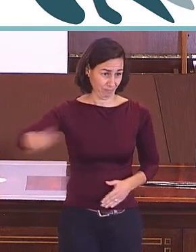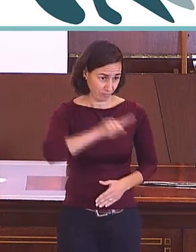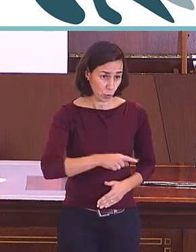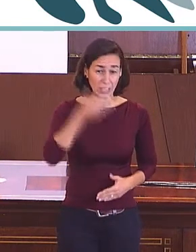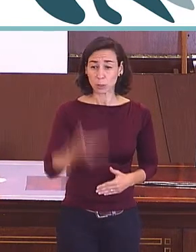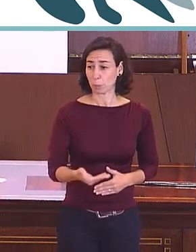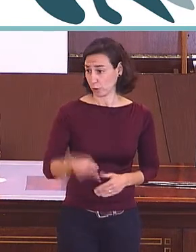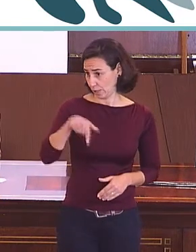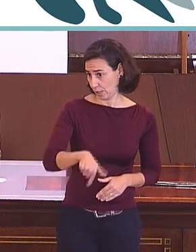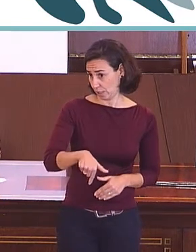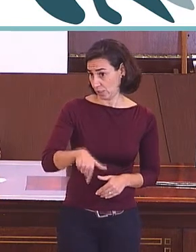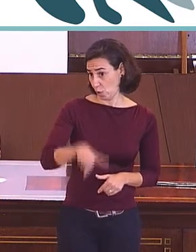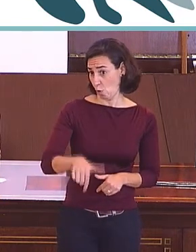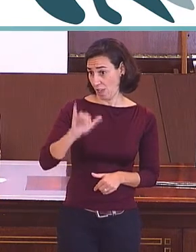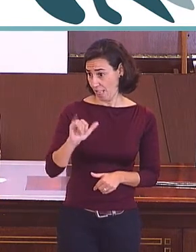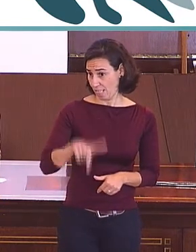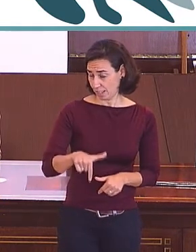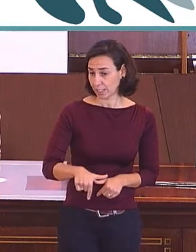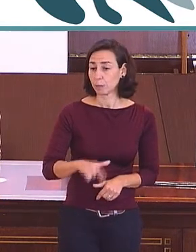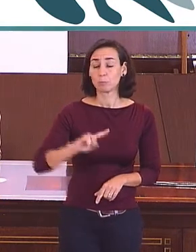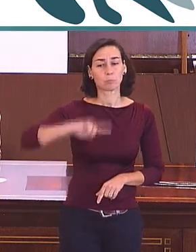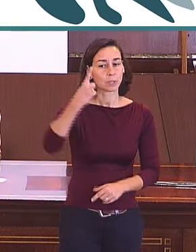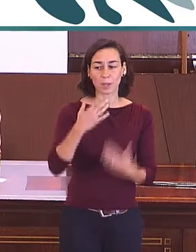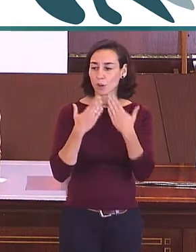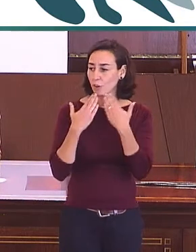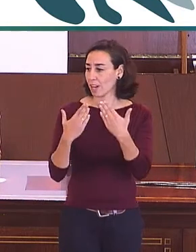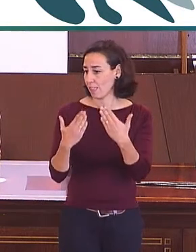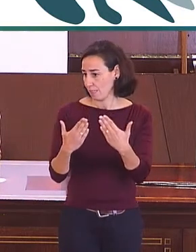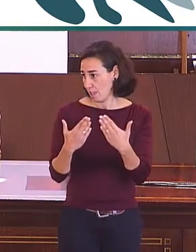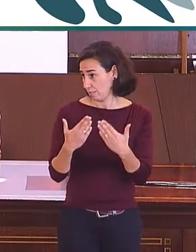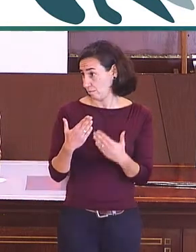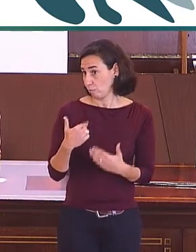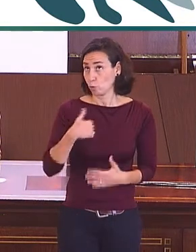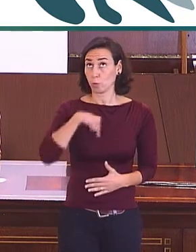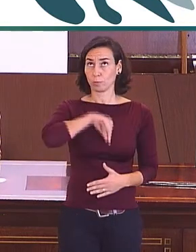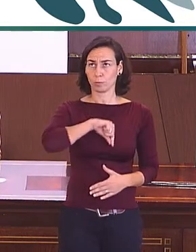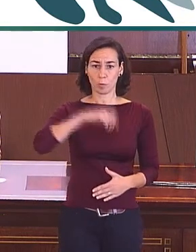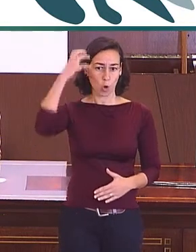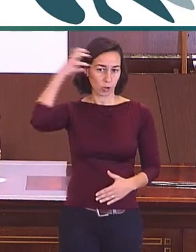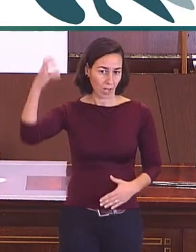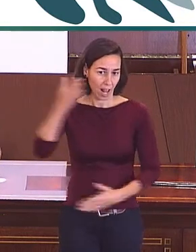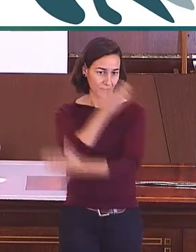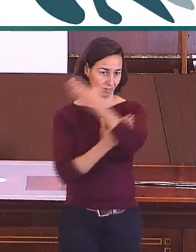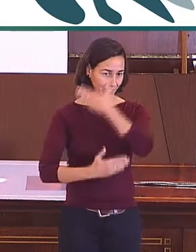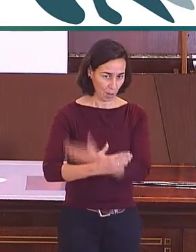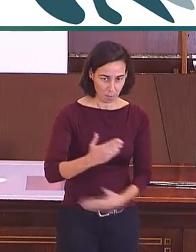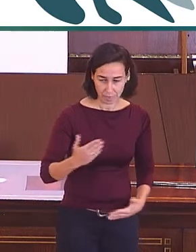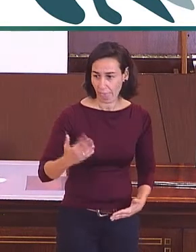que nos acompañan, en primer lugar, quería agradecer y yo también lo digo como Real Patronato sobre Discapacidad, como Administración,